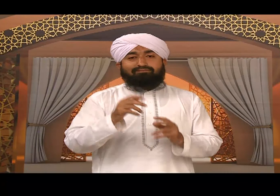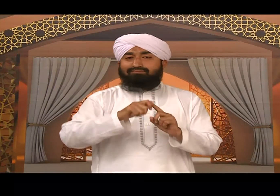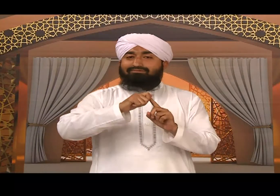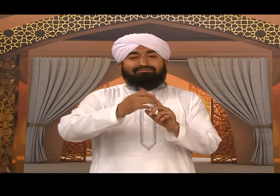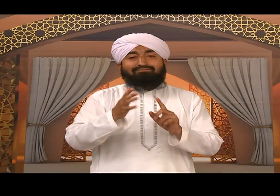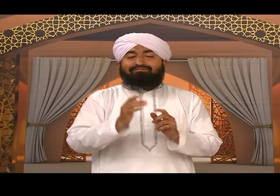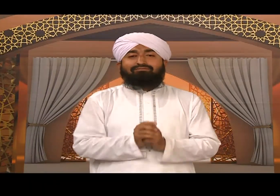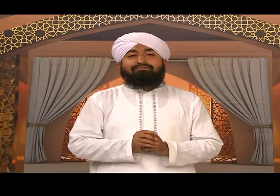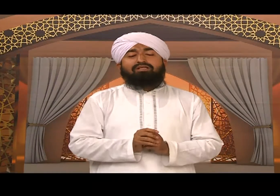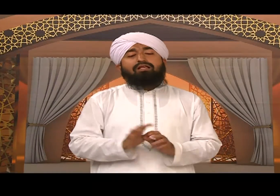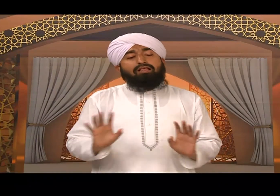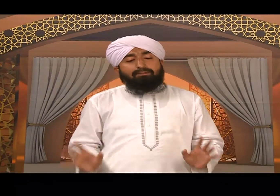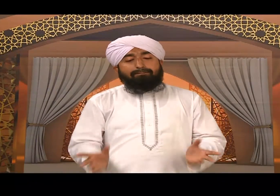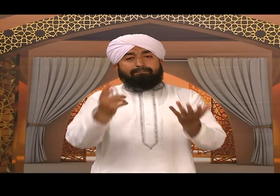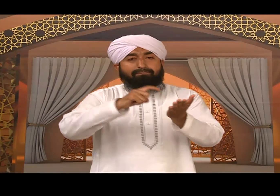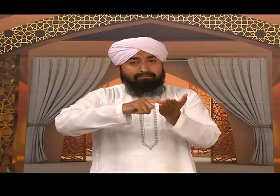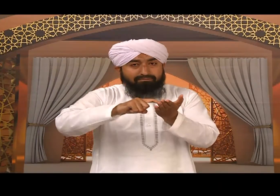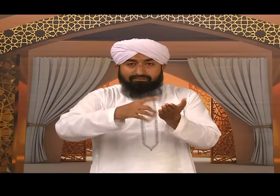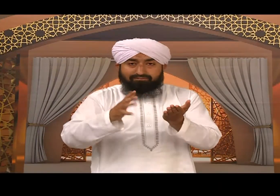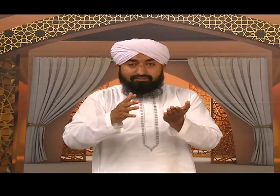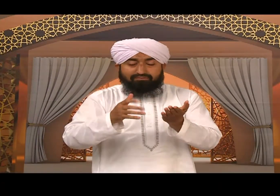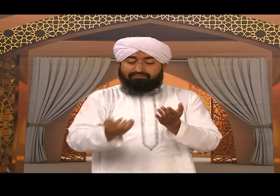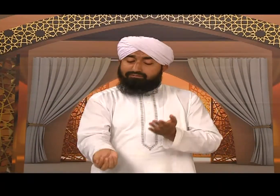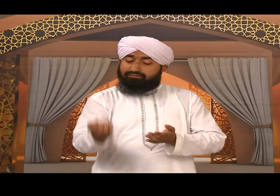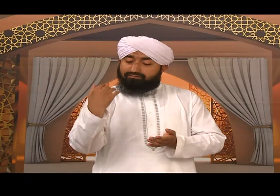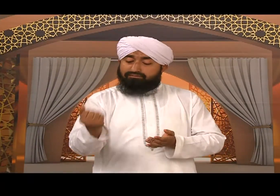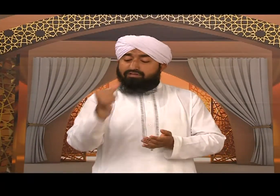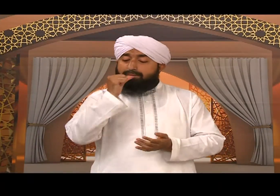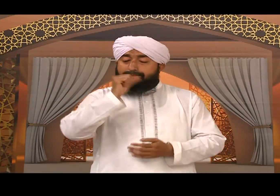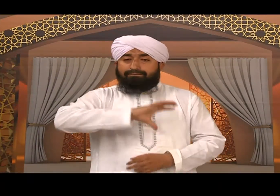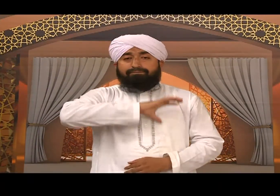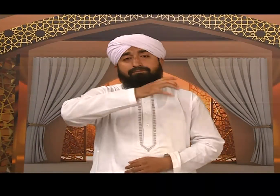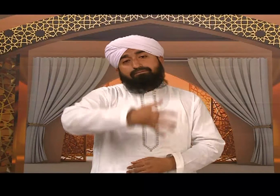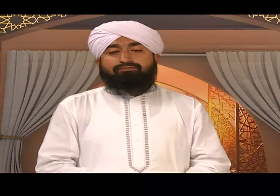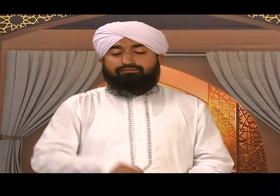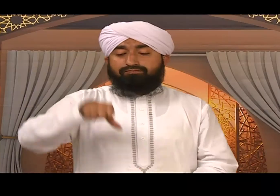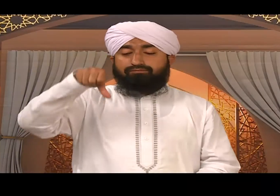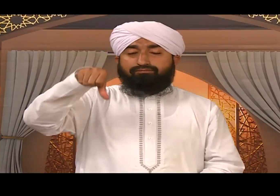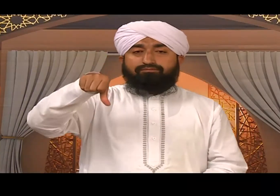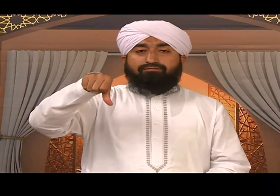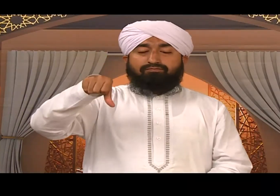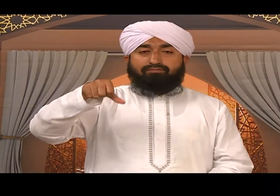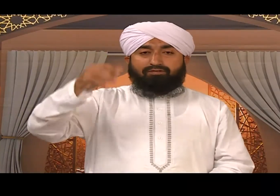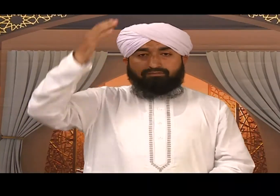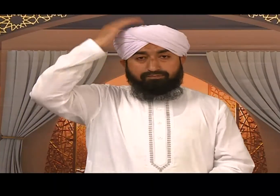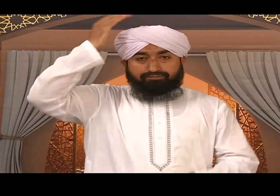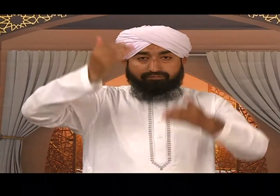بلکہ بغیر اجازت صحیحہ ایسا کرنا یہ پانی کا اسراف ہے۔ نمبر 9، سر کا مسح